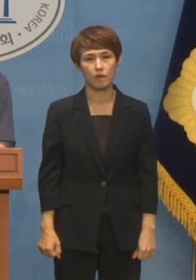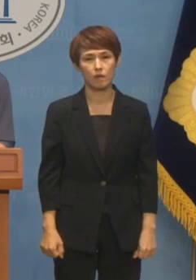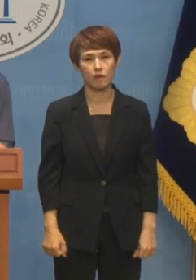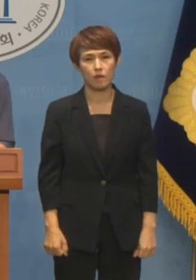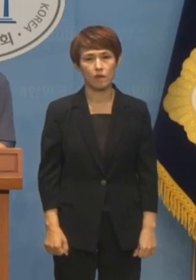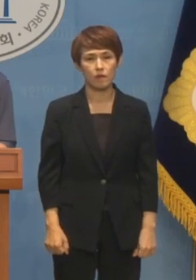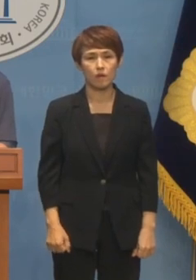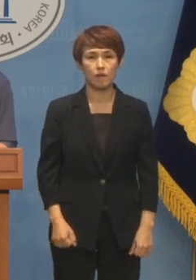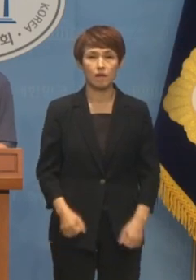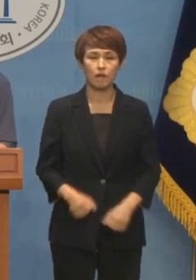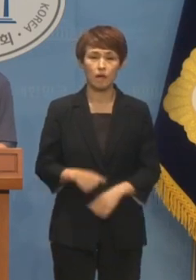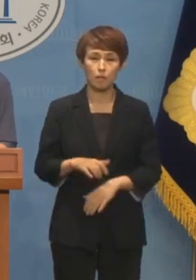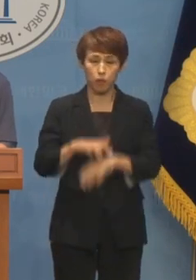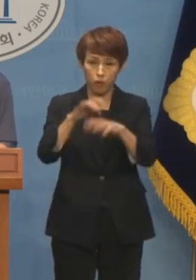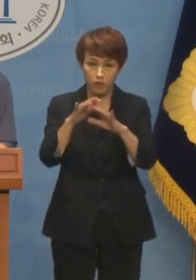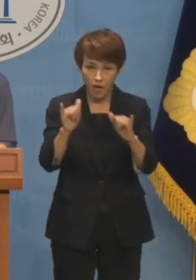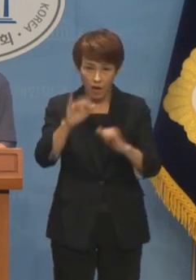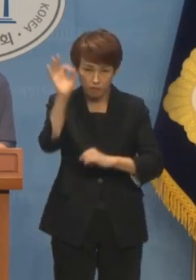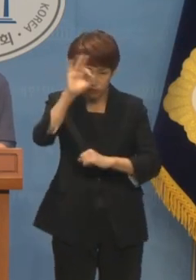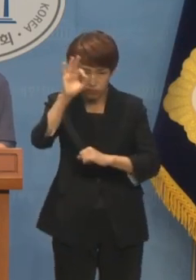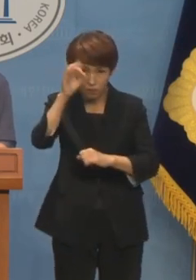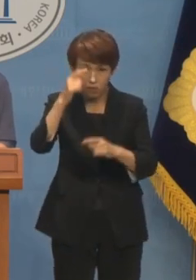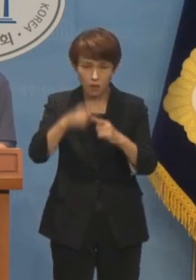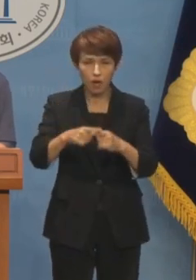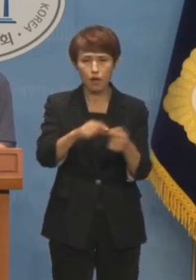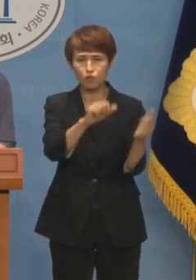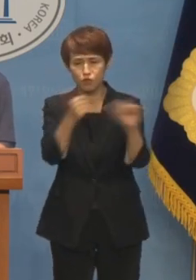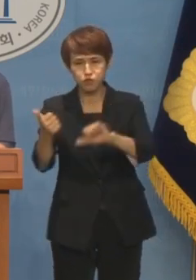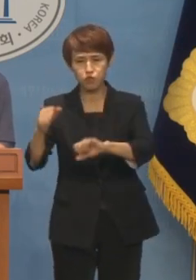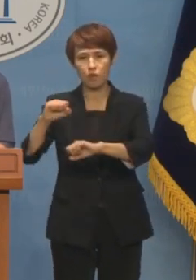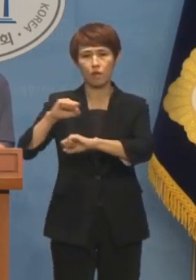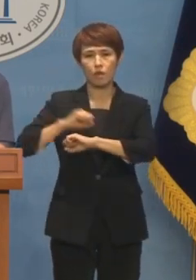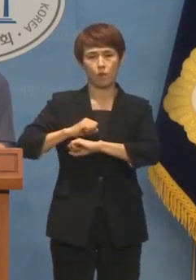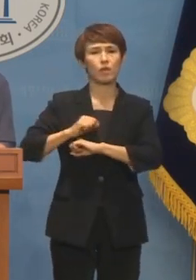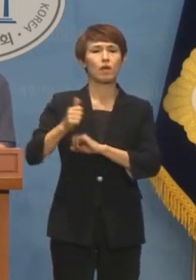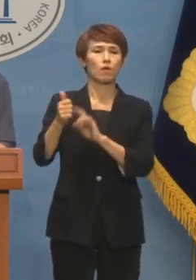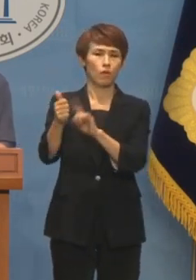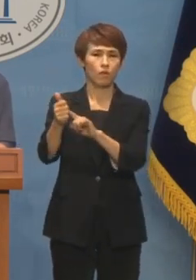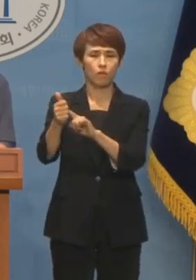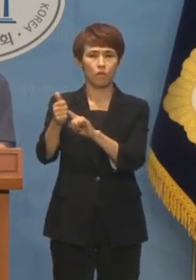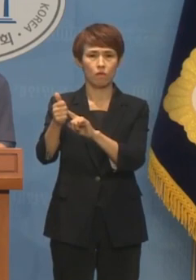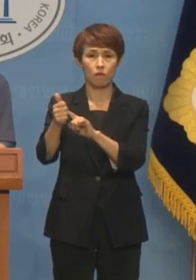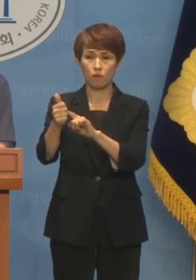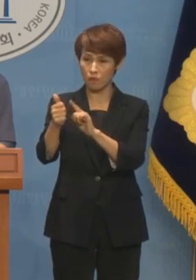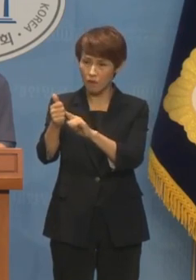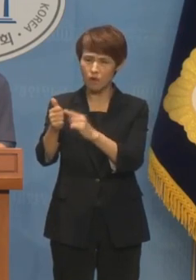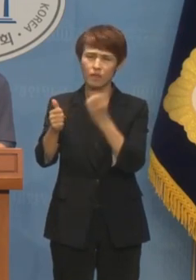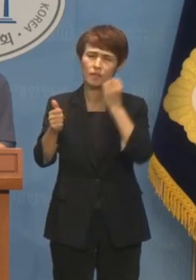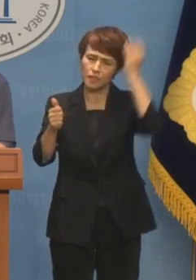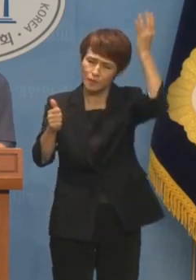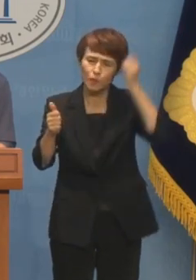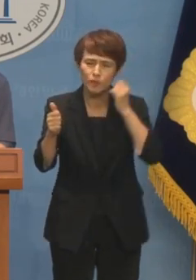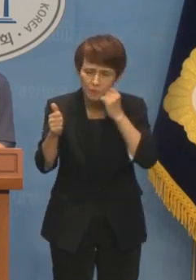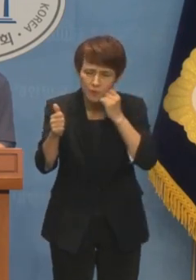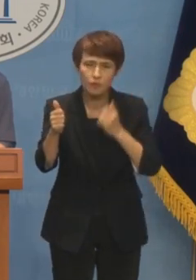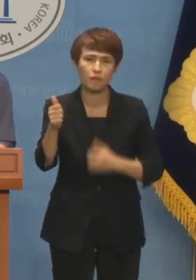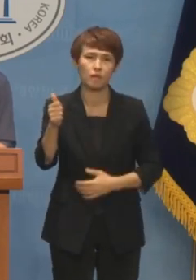실종자 수색에 나섰다가 어이없게 목숨을 잃은 해병대 최상병을 우리는 절대로 잊을 수